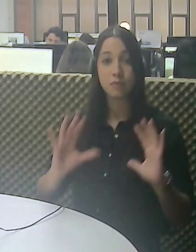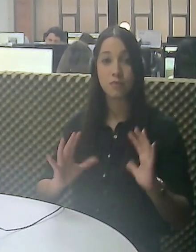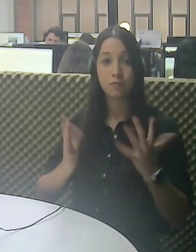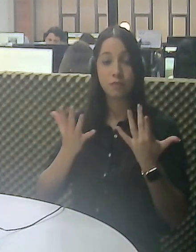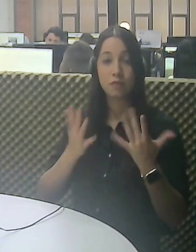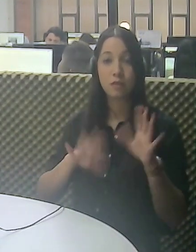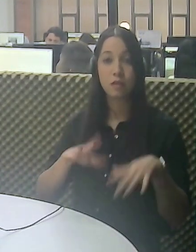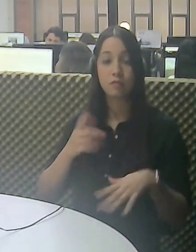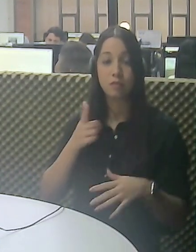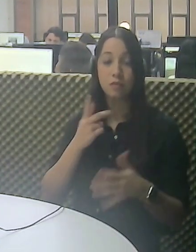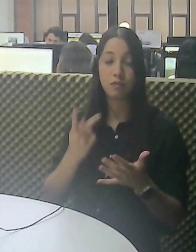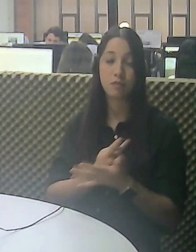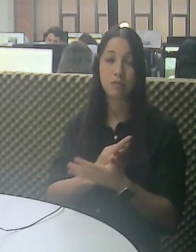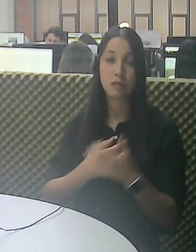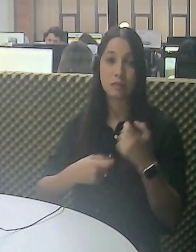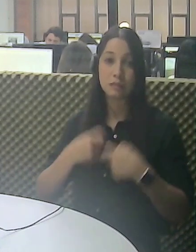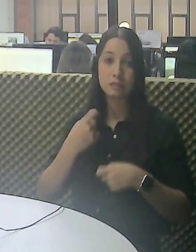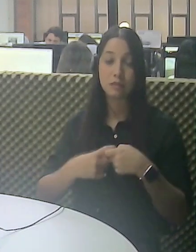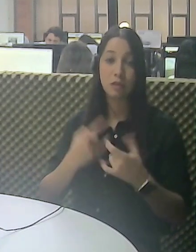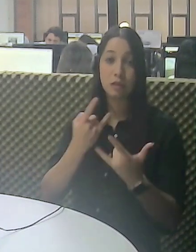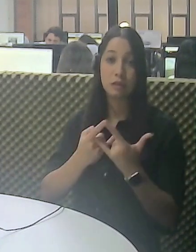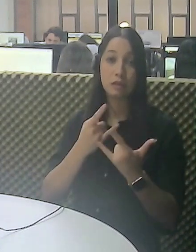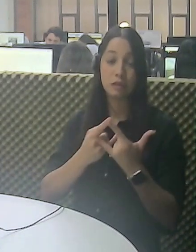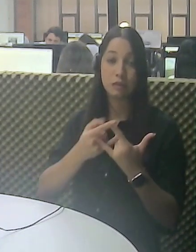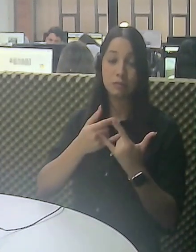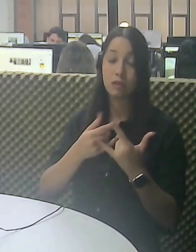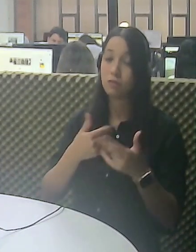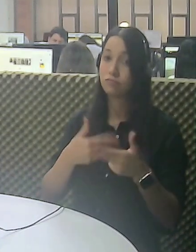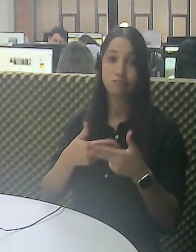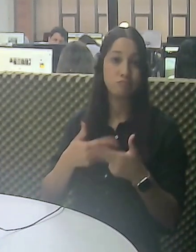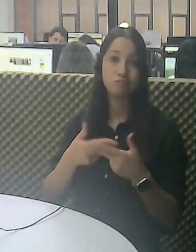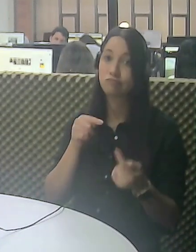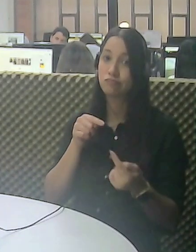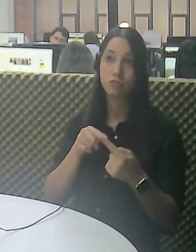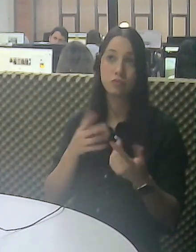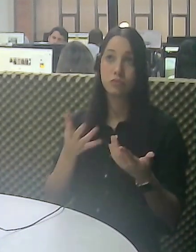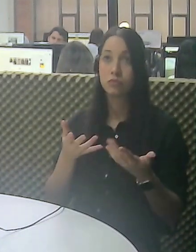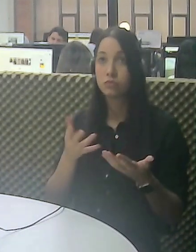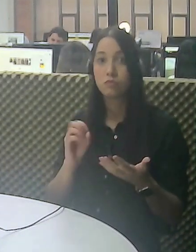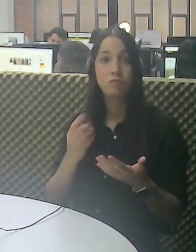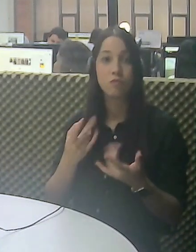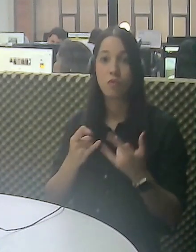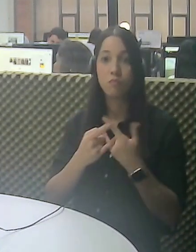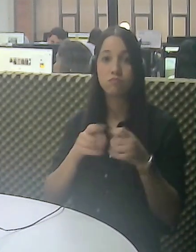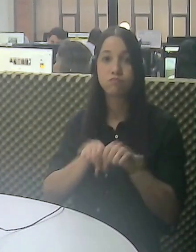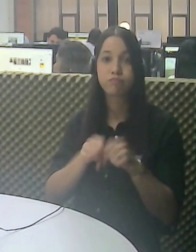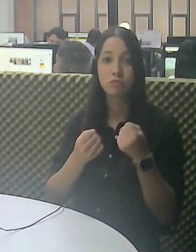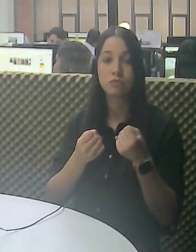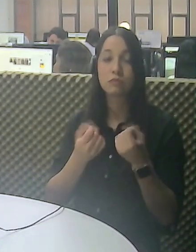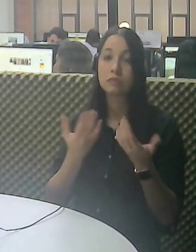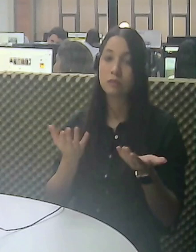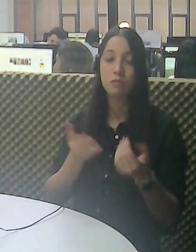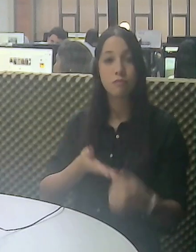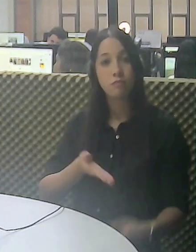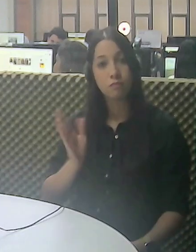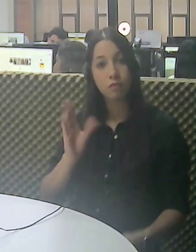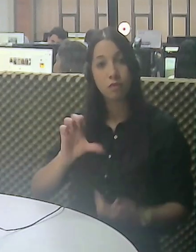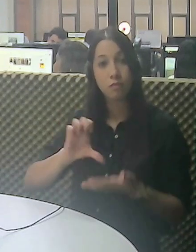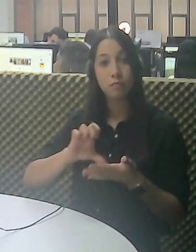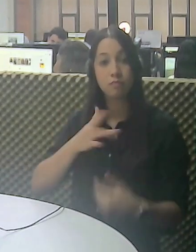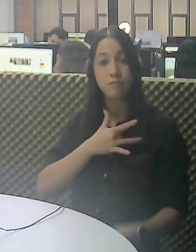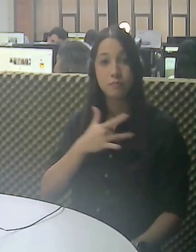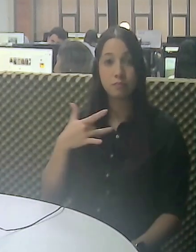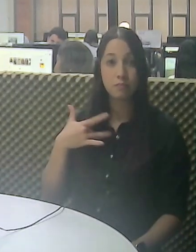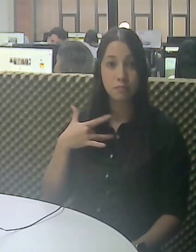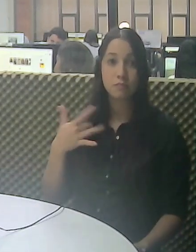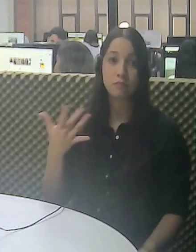alguma exposição sexual ou deixar de usar o preservativo por algum motivo ou estourar o preservativo, que procure uma unidade de